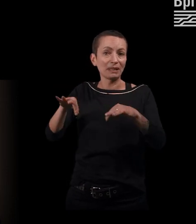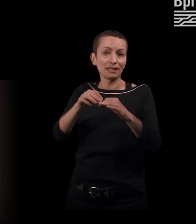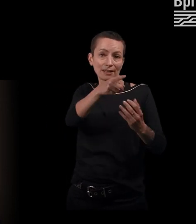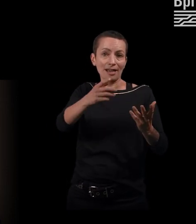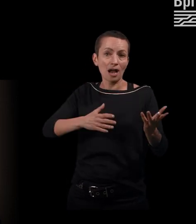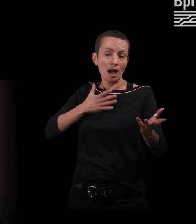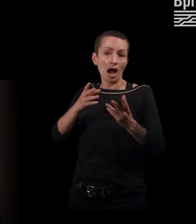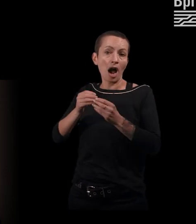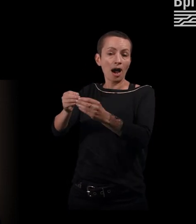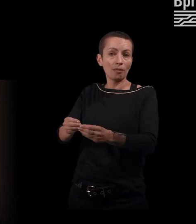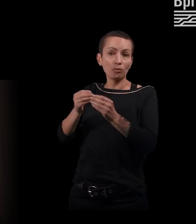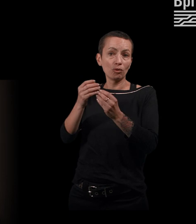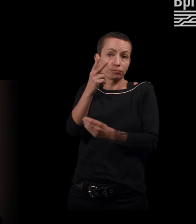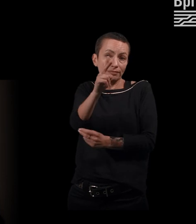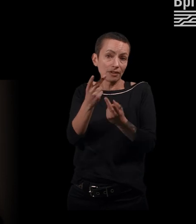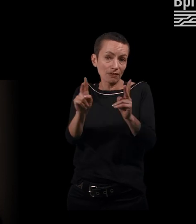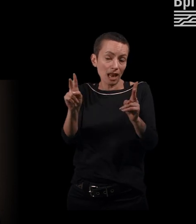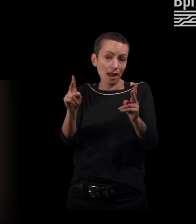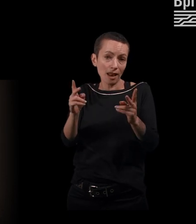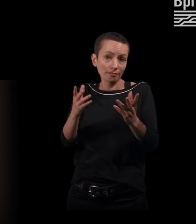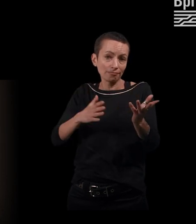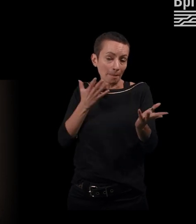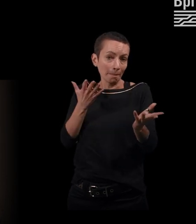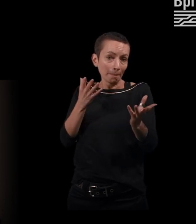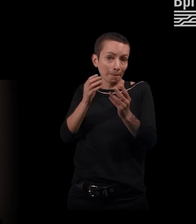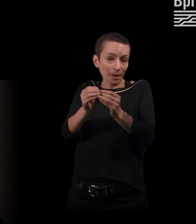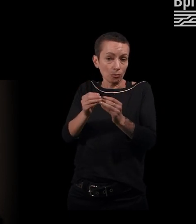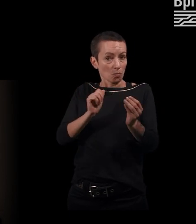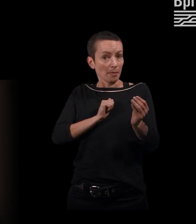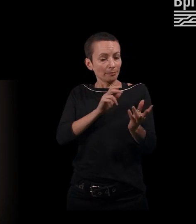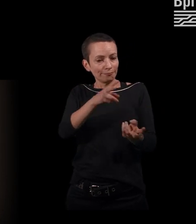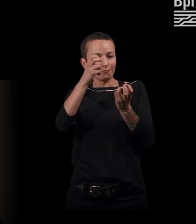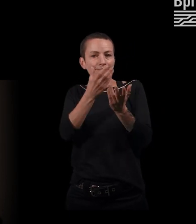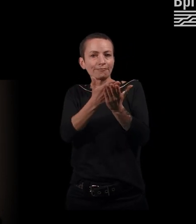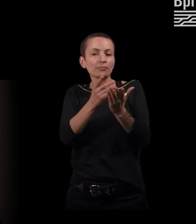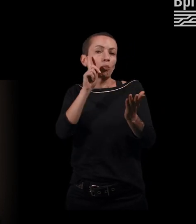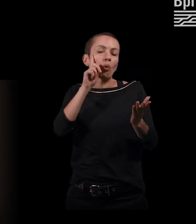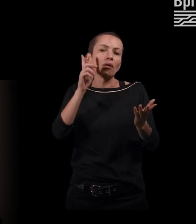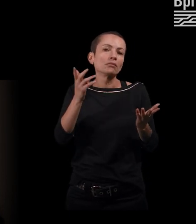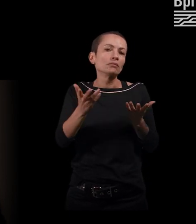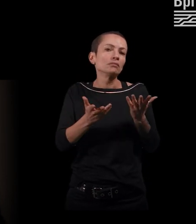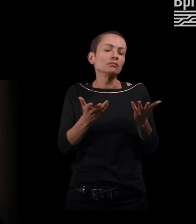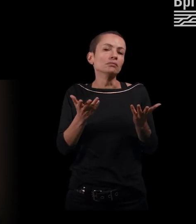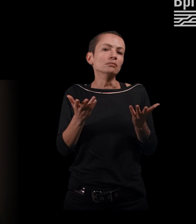une ville qui est Beyrouth aussi. Je l'ai lu comme ça aussi parce que je pense qu'on ne peut pas